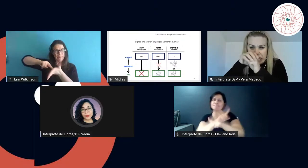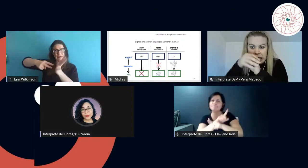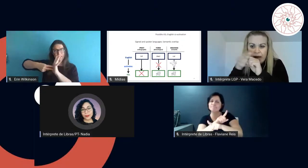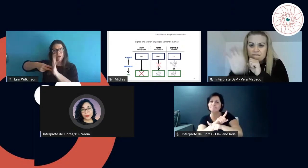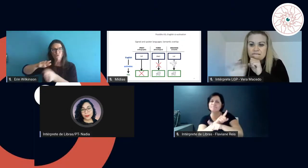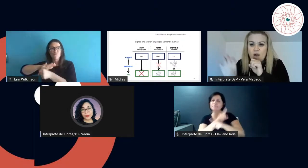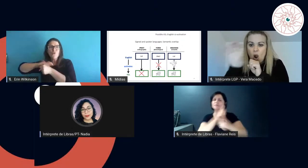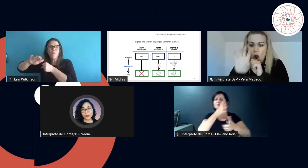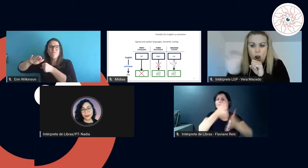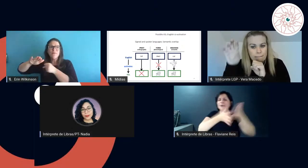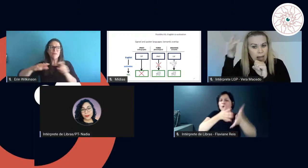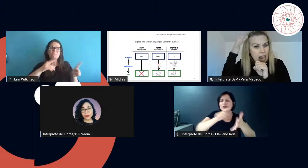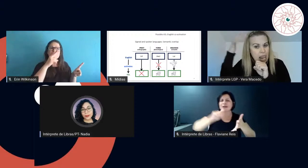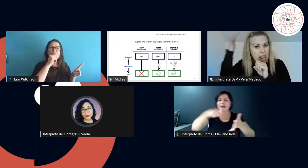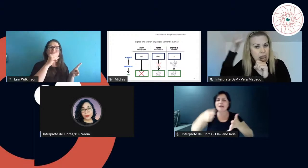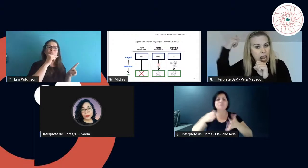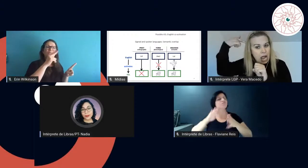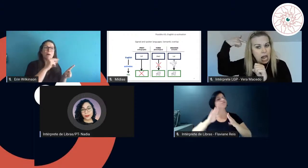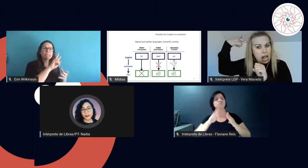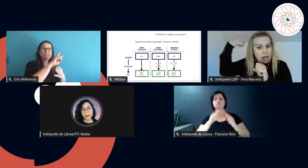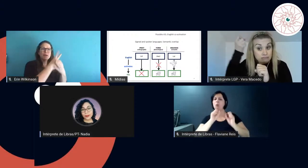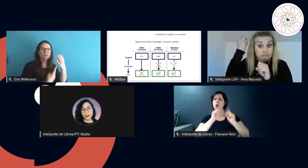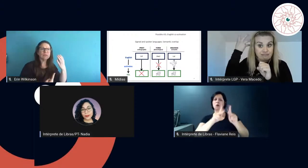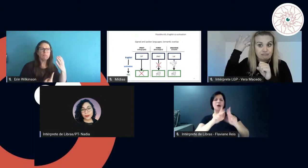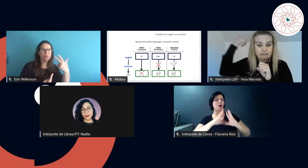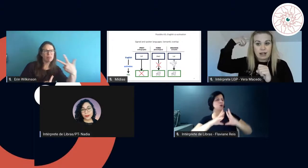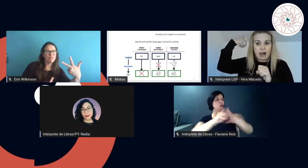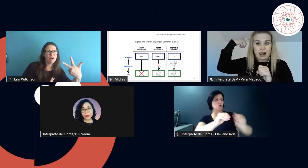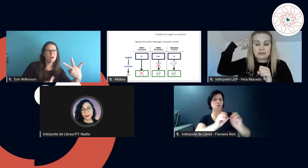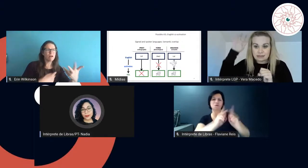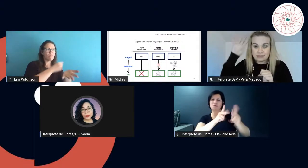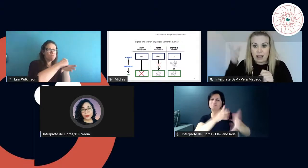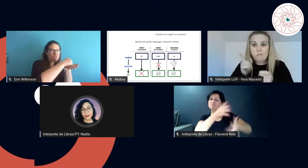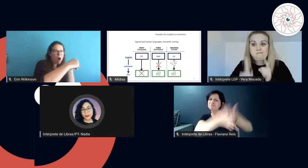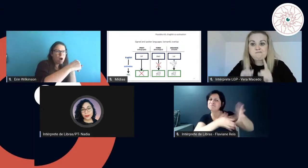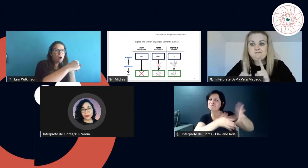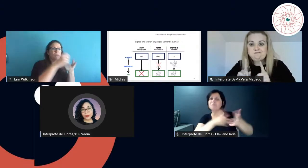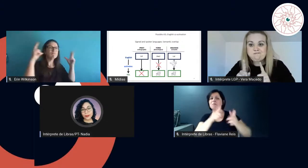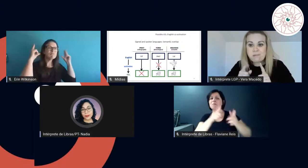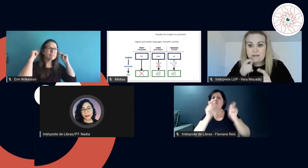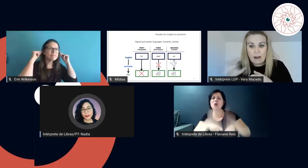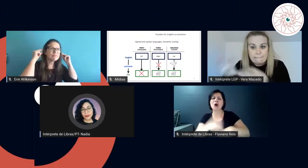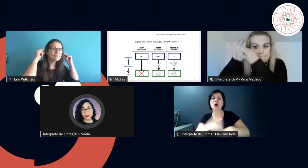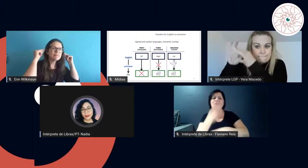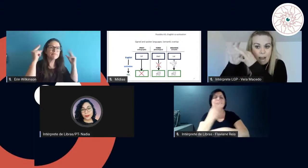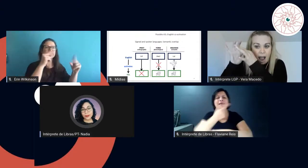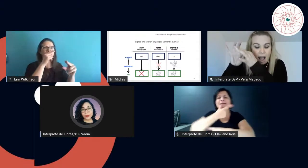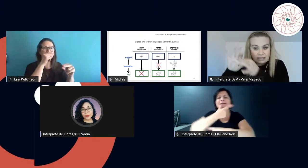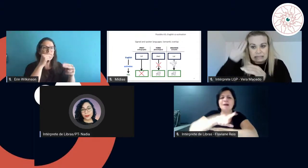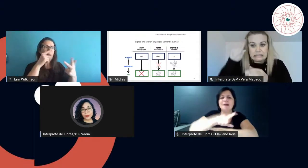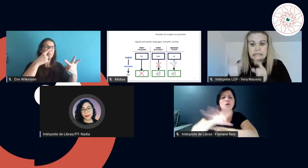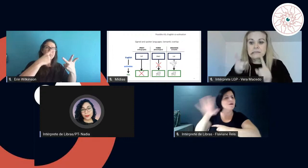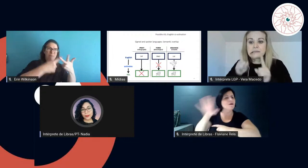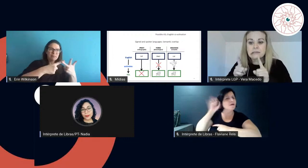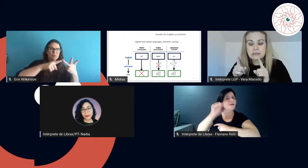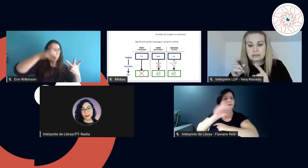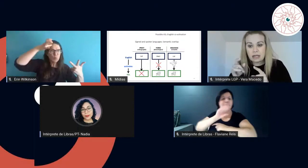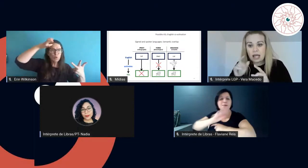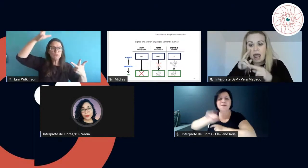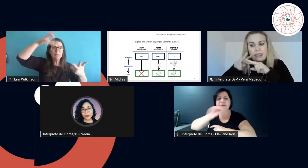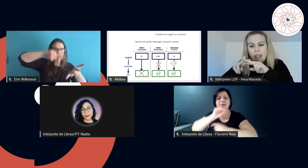forma imagética daquele sinal, a criança surda pode fazer uma